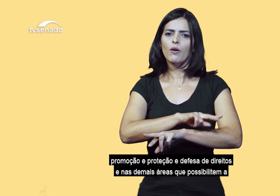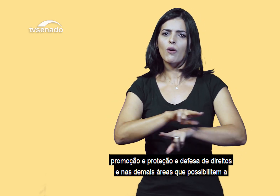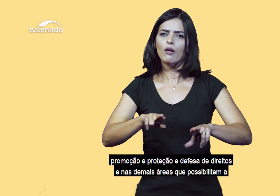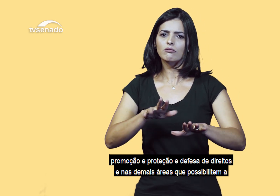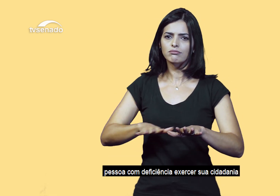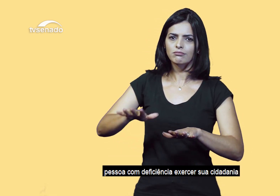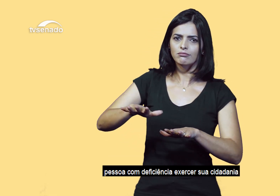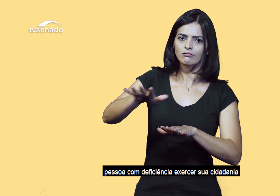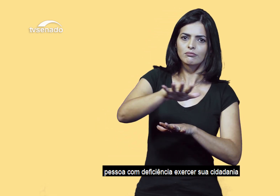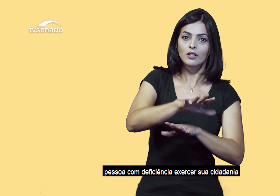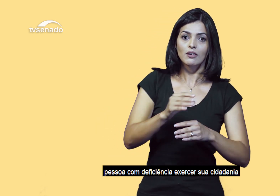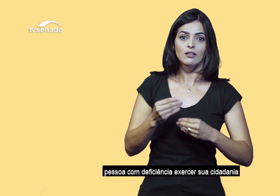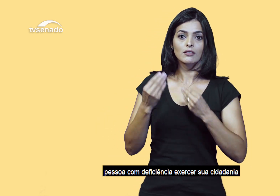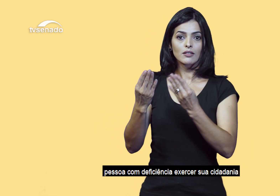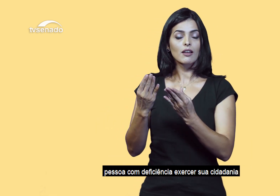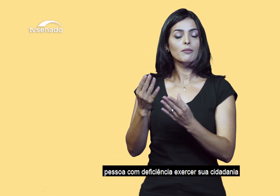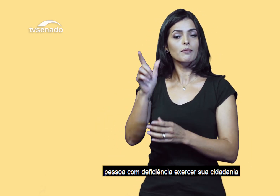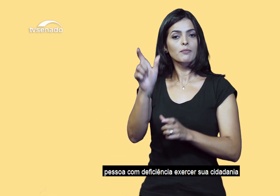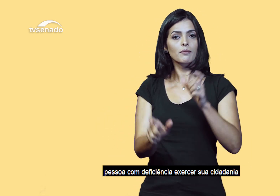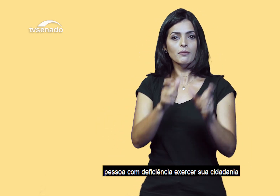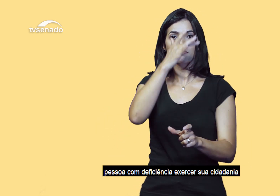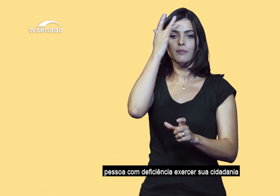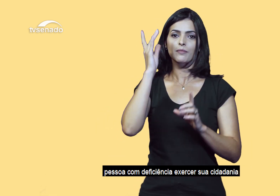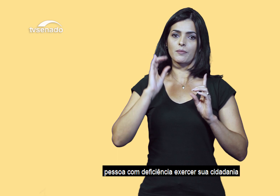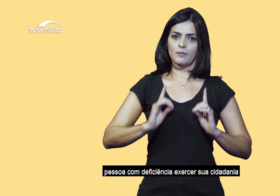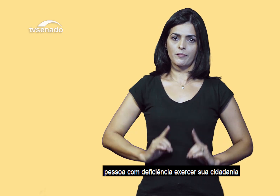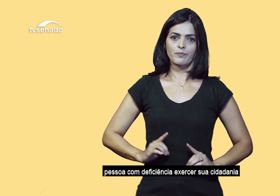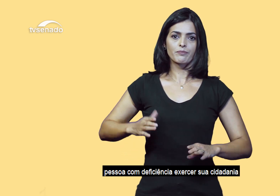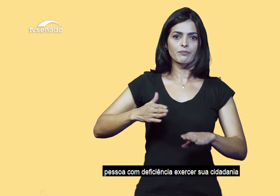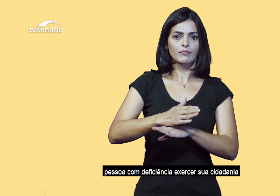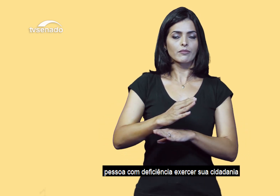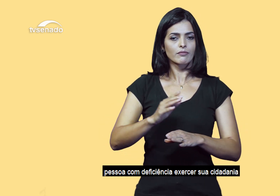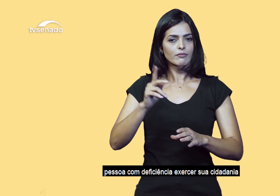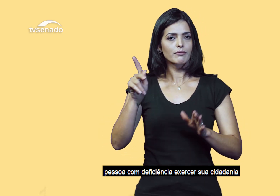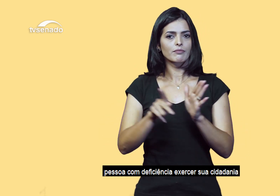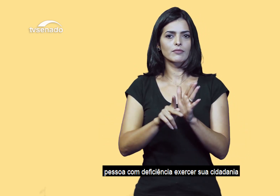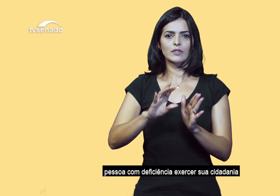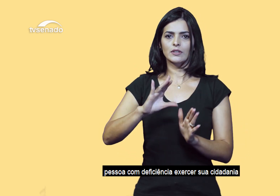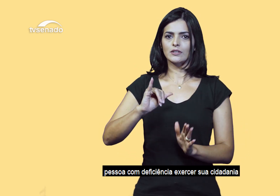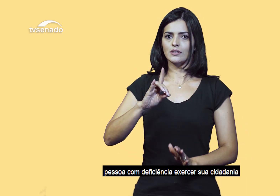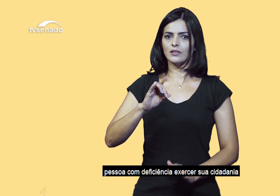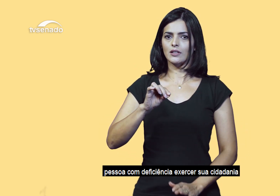que possibilitem à pessoa com deficiência exercer sua cidadania.